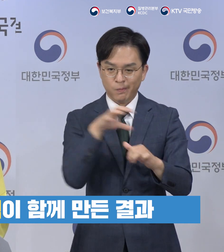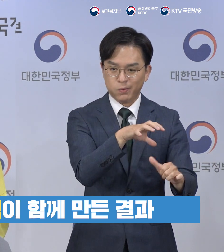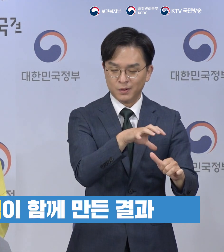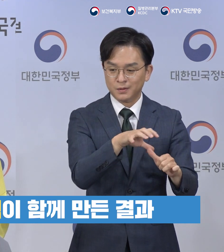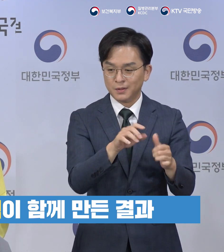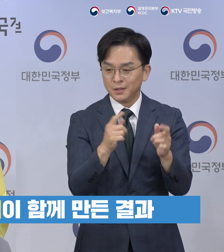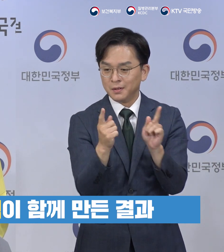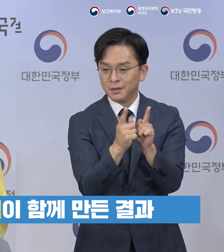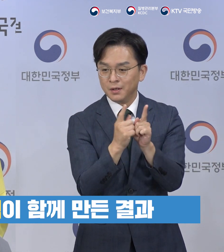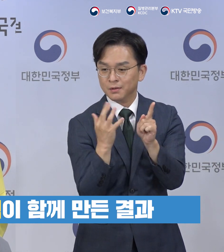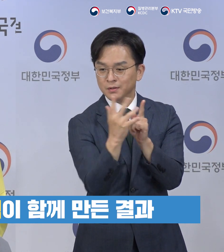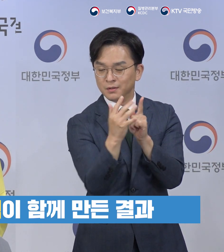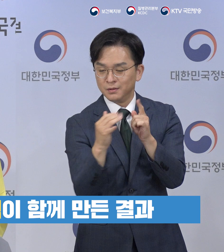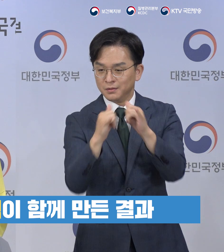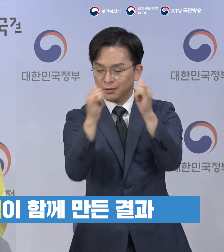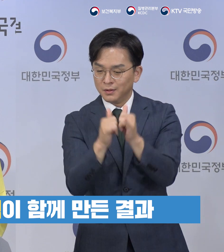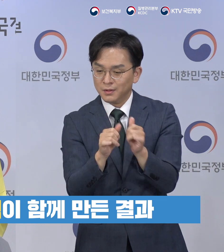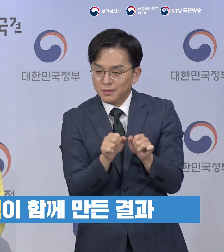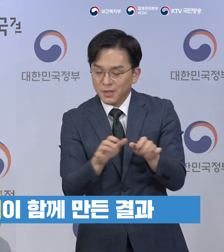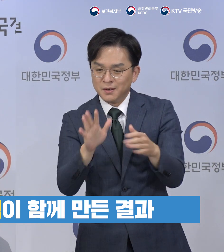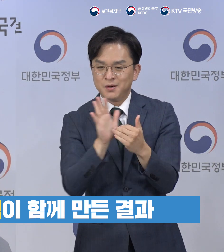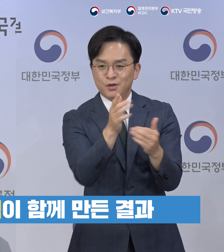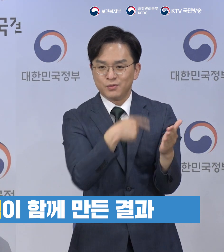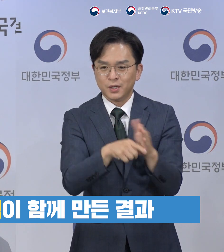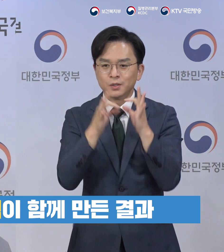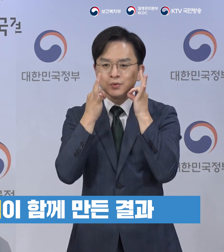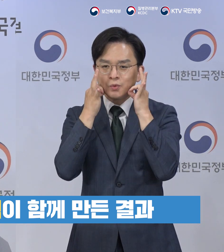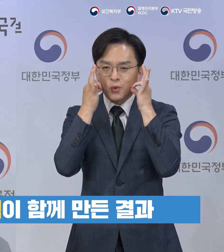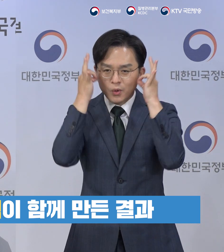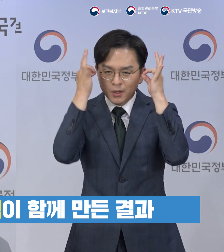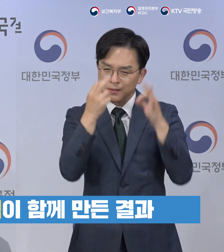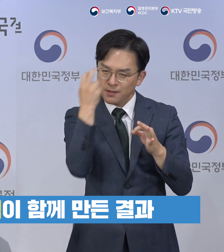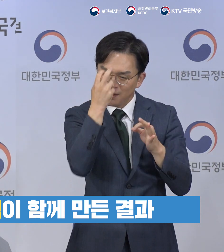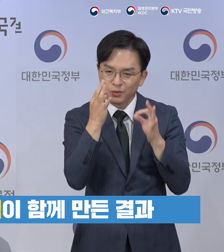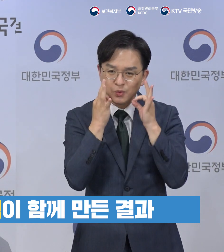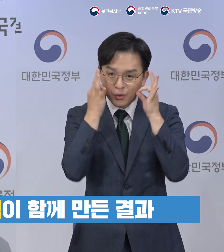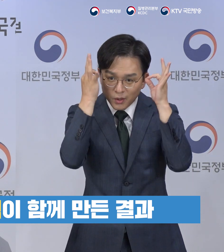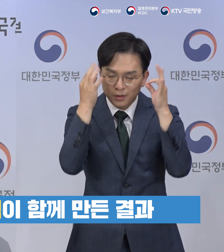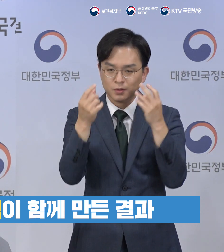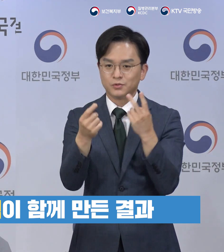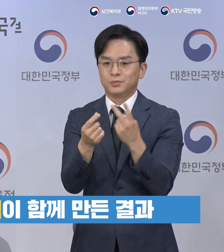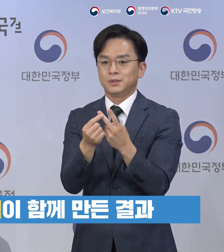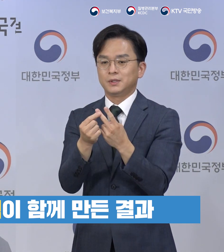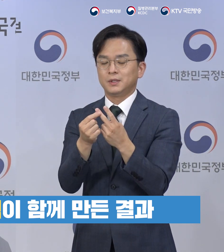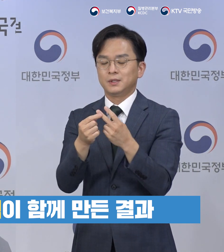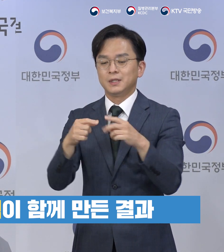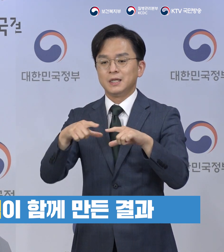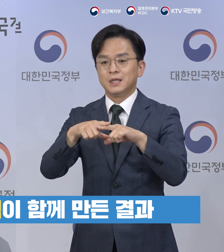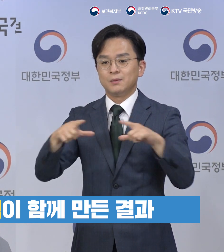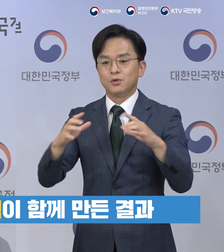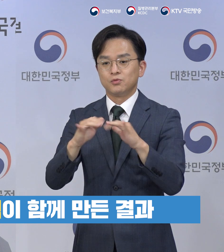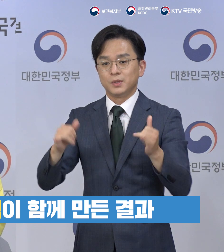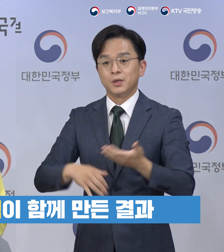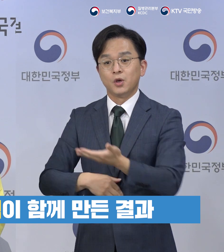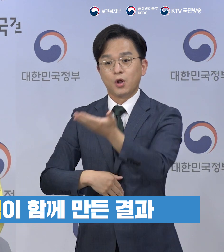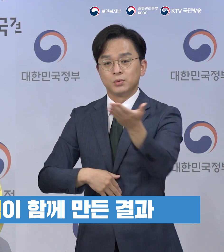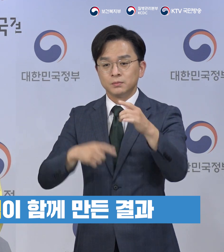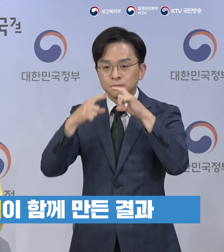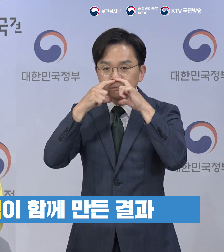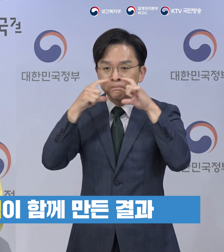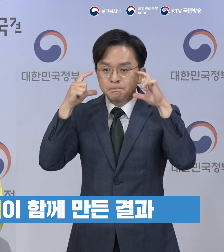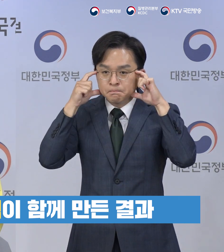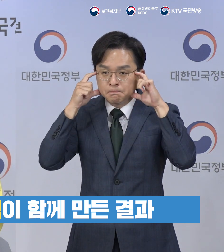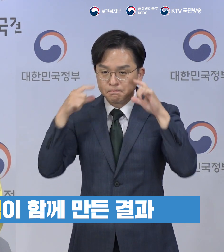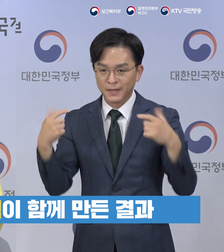광범위하고 신속한 추적 검사를 통해 확진자를 조기에 발견하고 격리했던 방역당국의 노력과